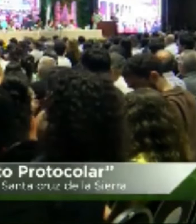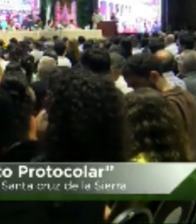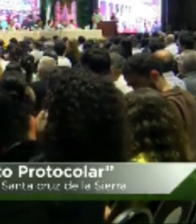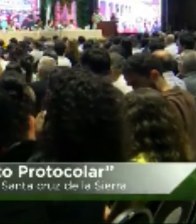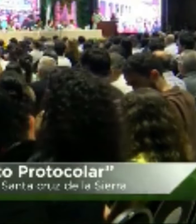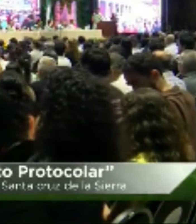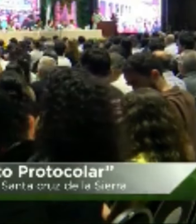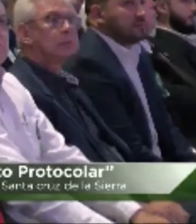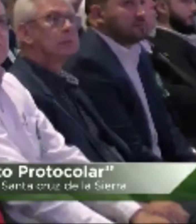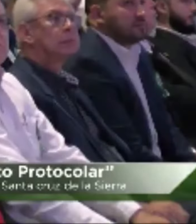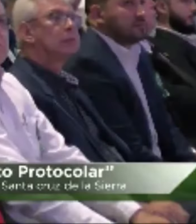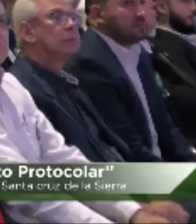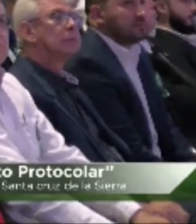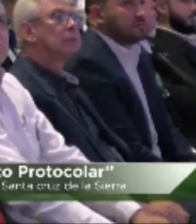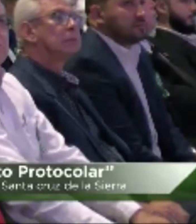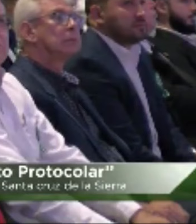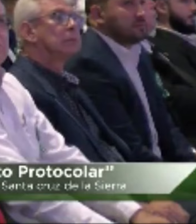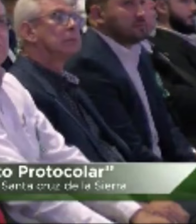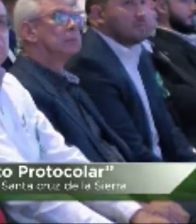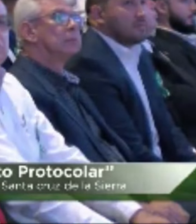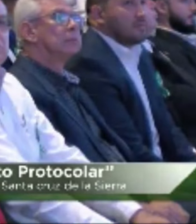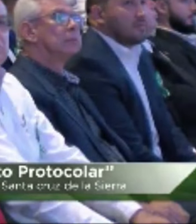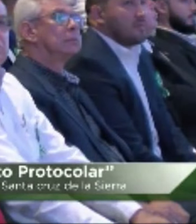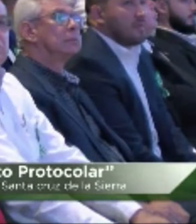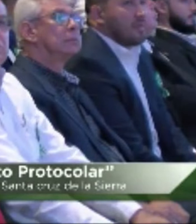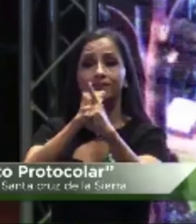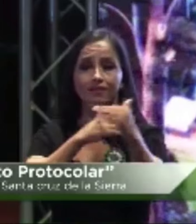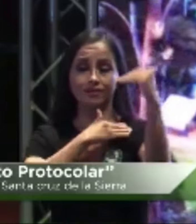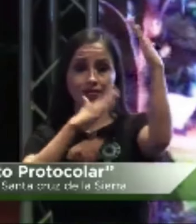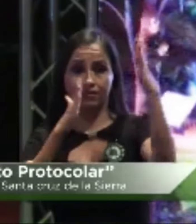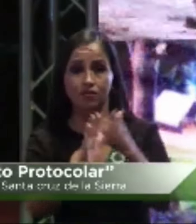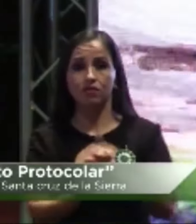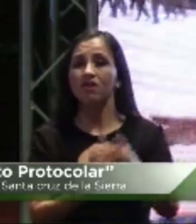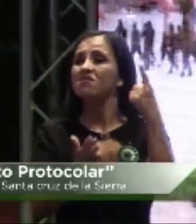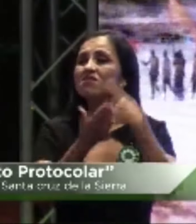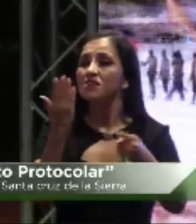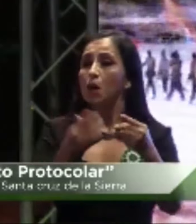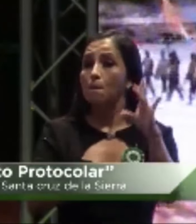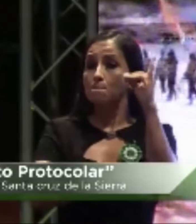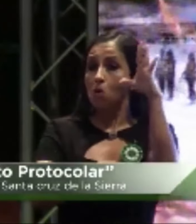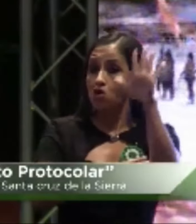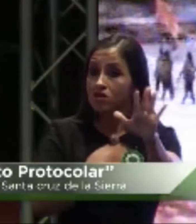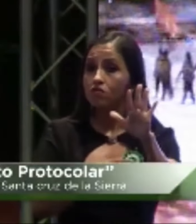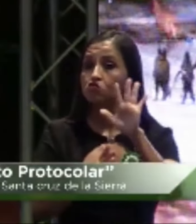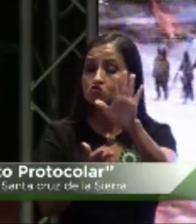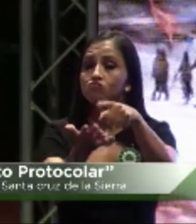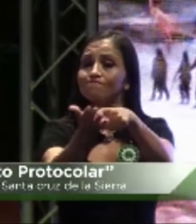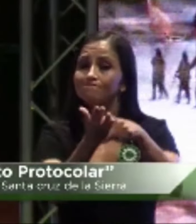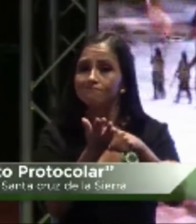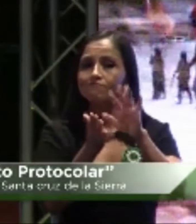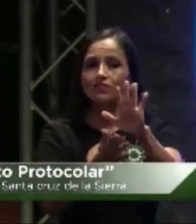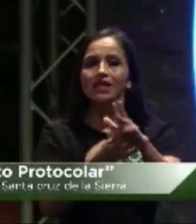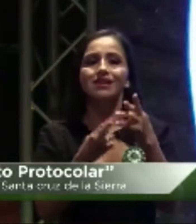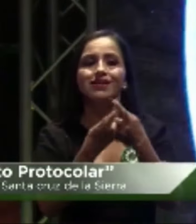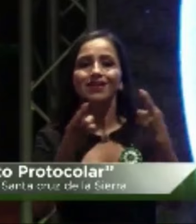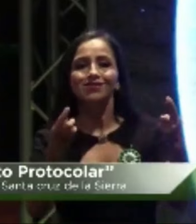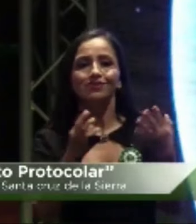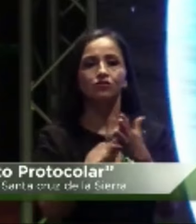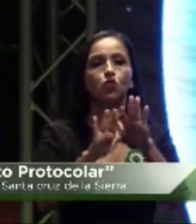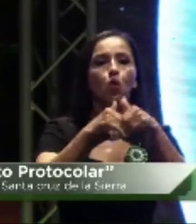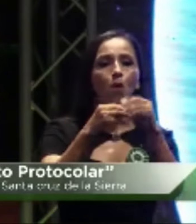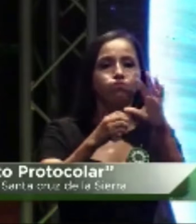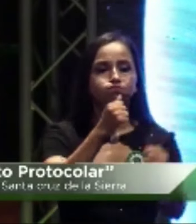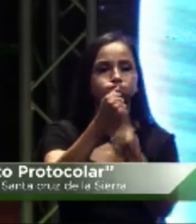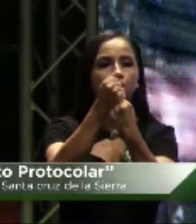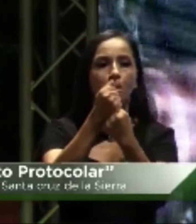objetivos del resto del país. Al liderazgo cruceño no solo le debe el país el sistema de redistribución de recursos de